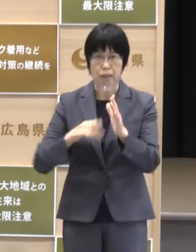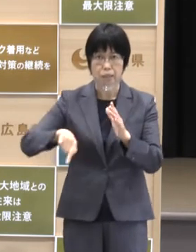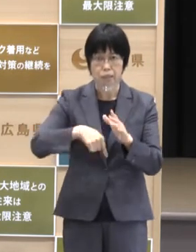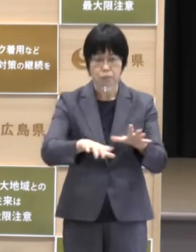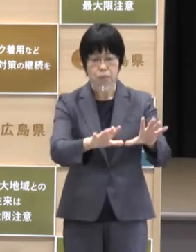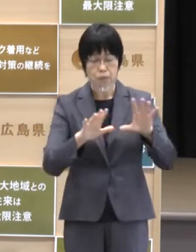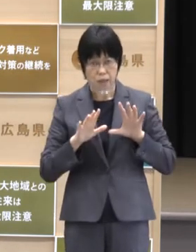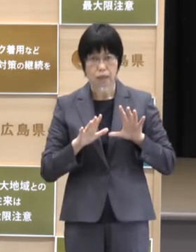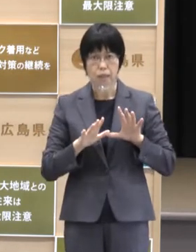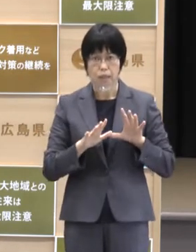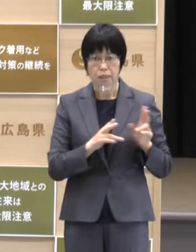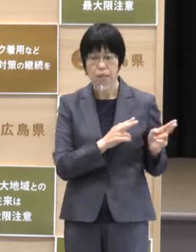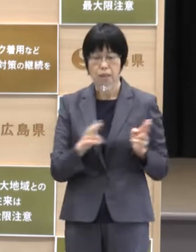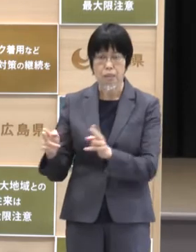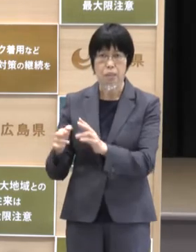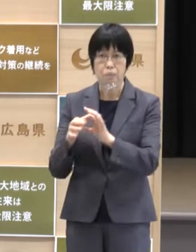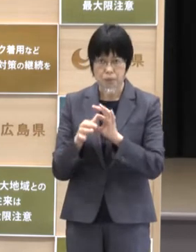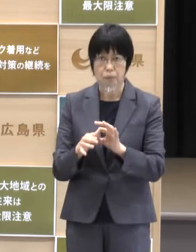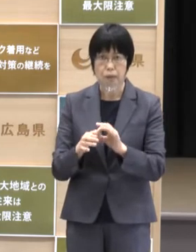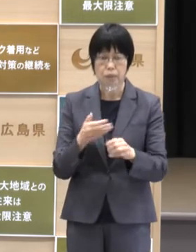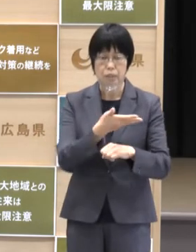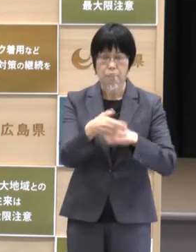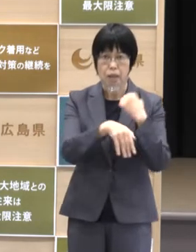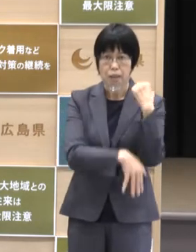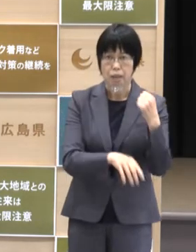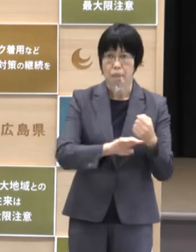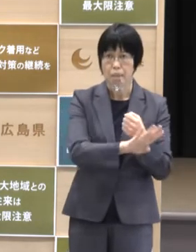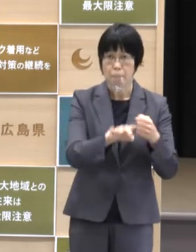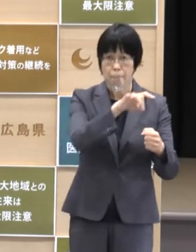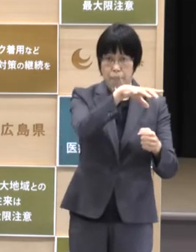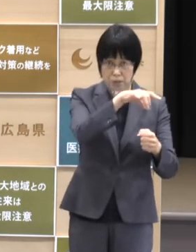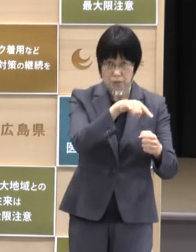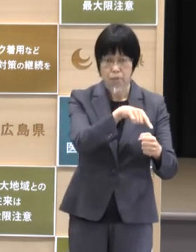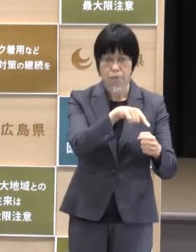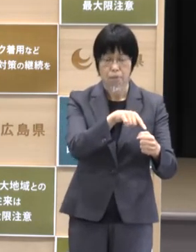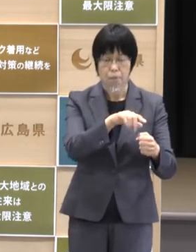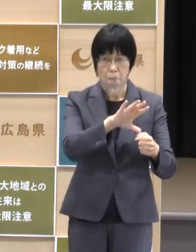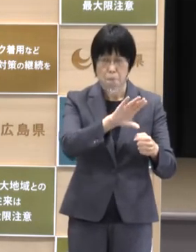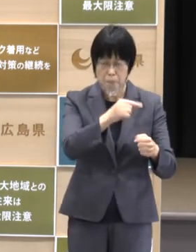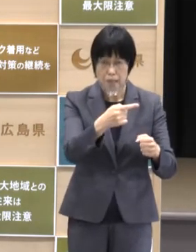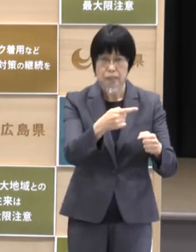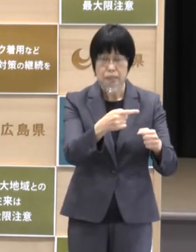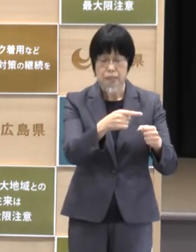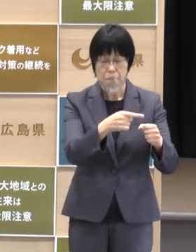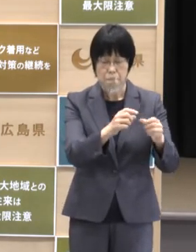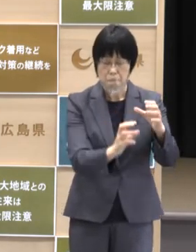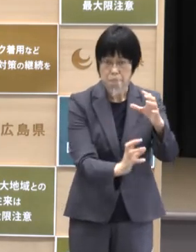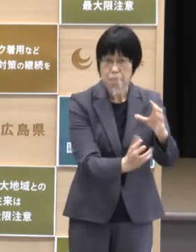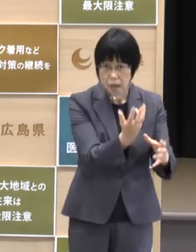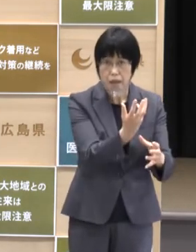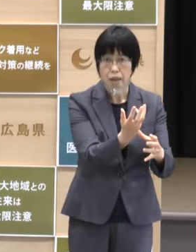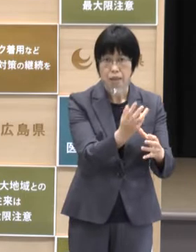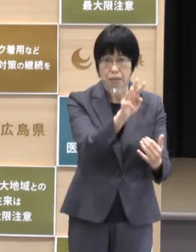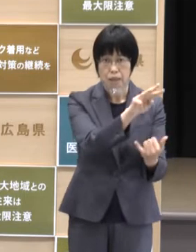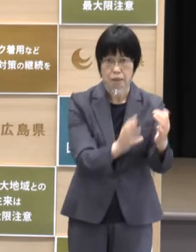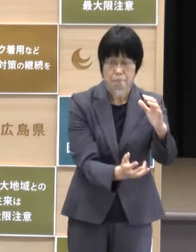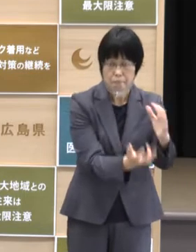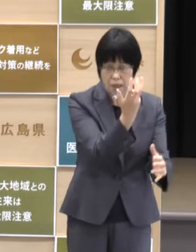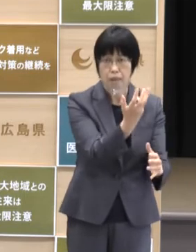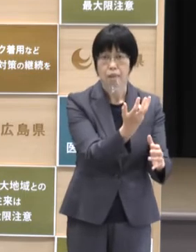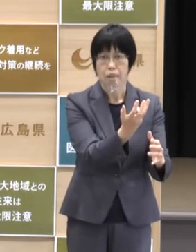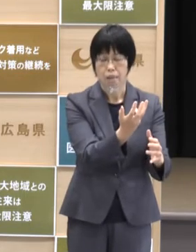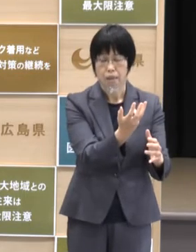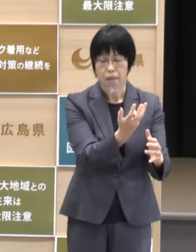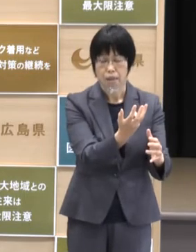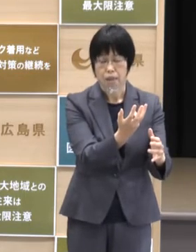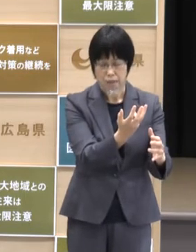、島根原発で、万が一原子力災害が発生したり、あるいは発生